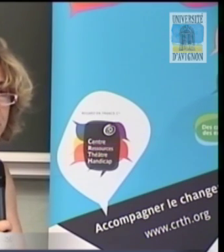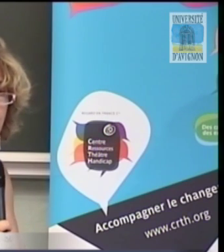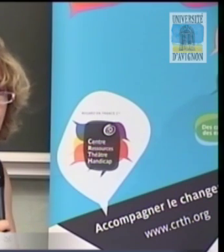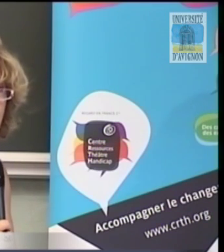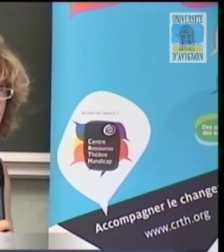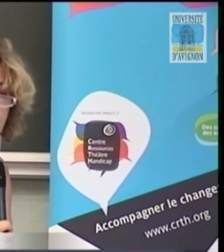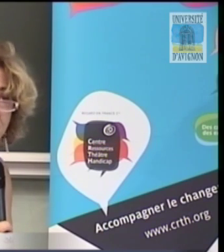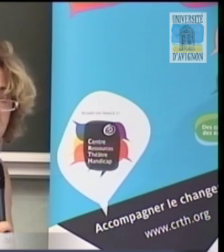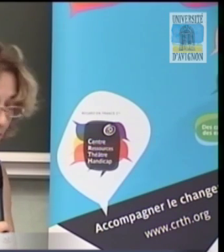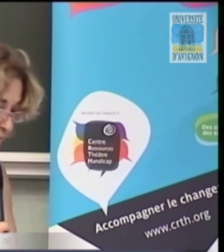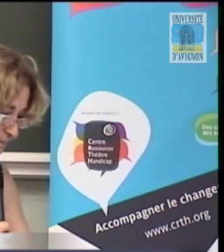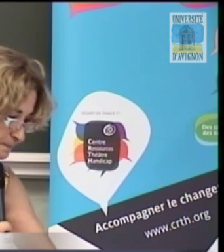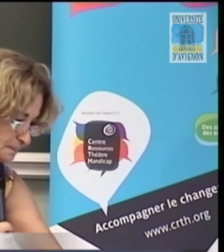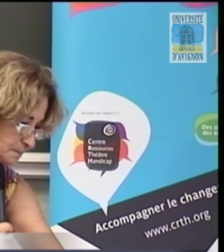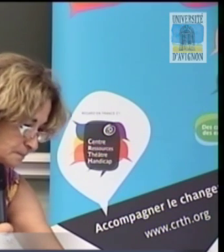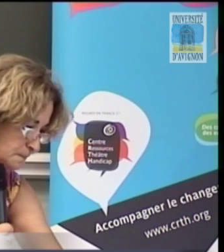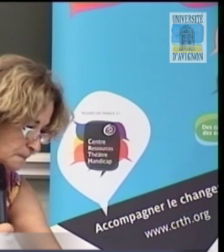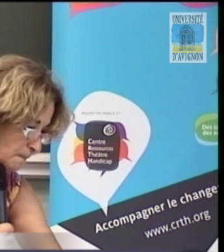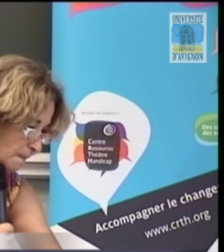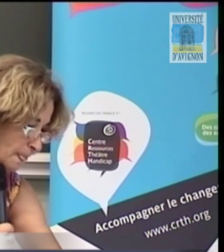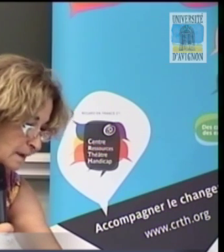de vivre plus facilement.